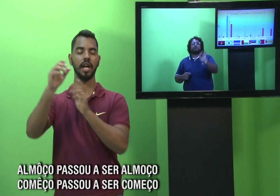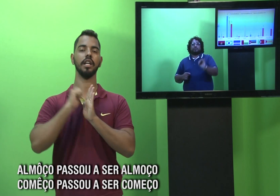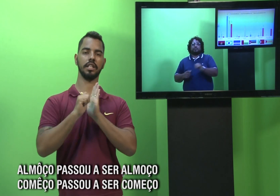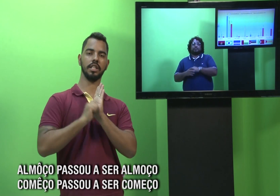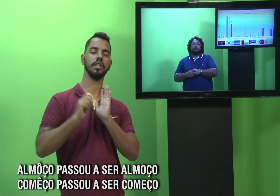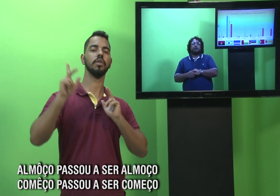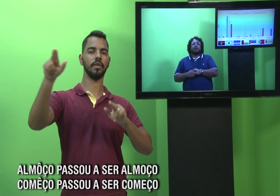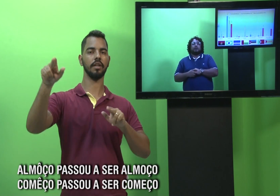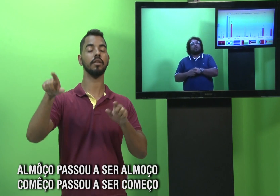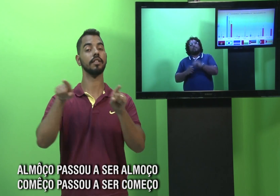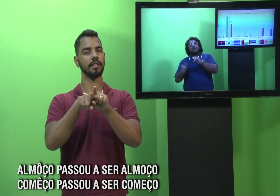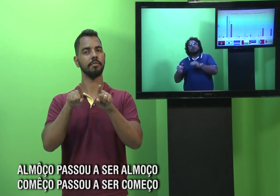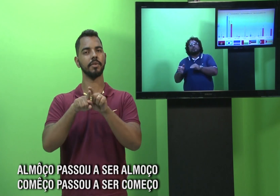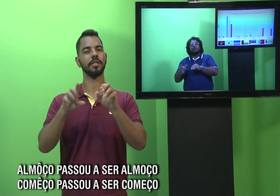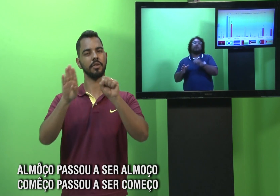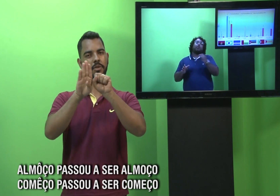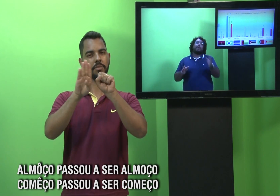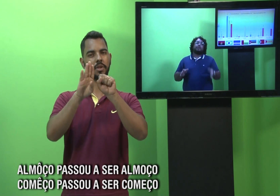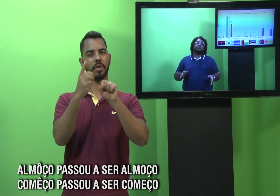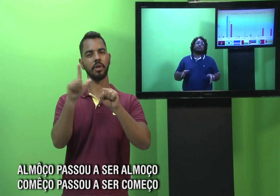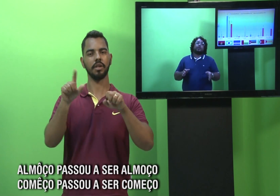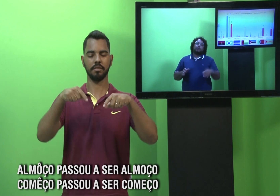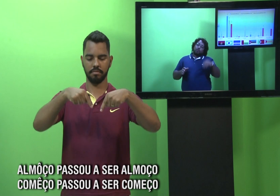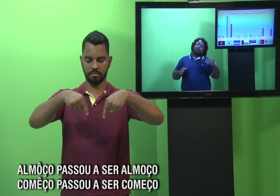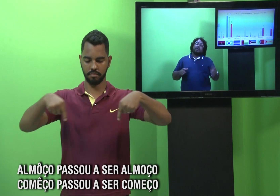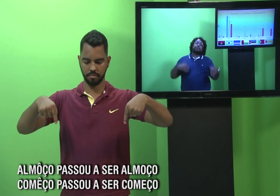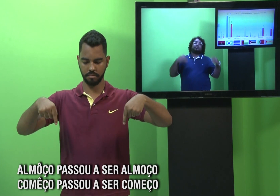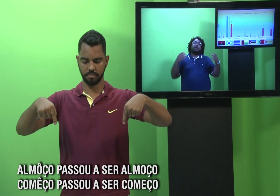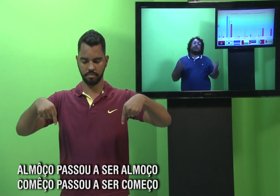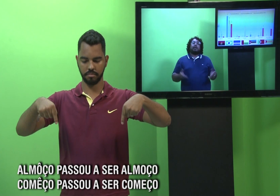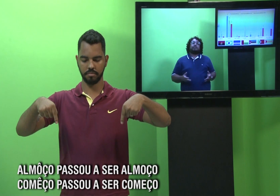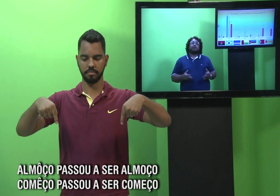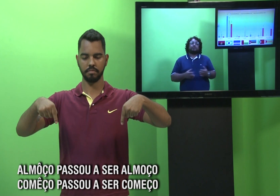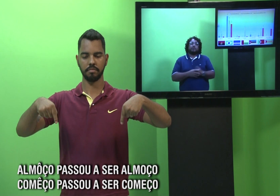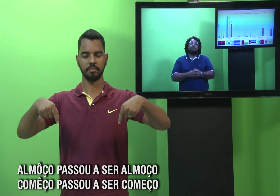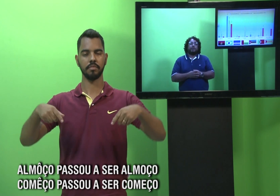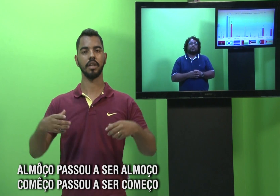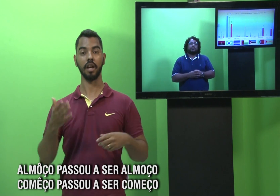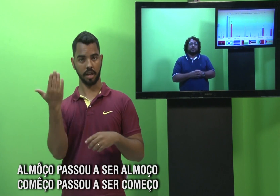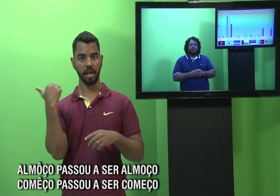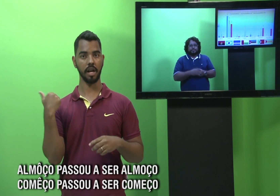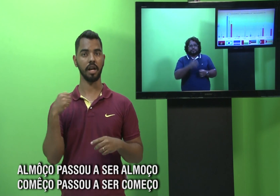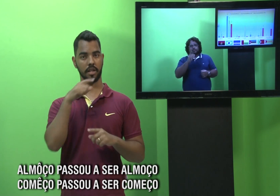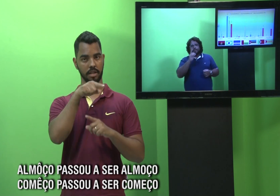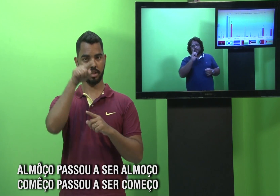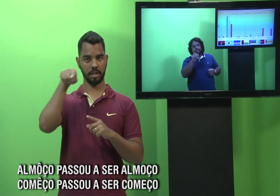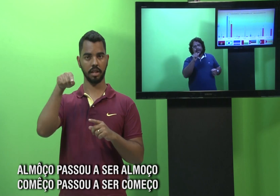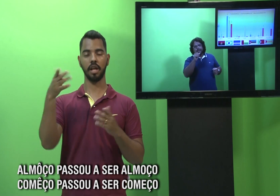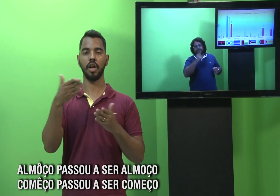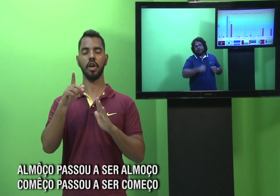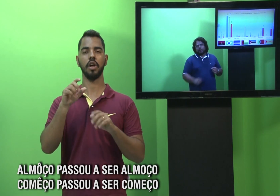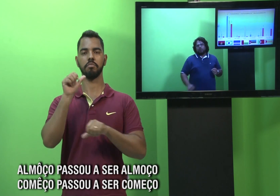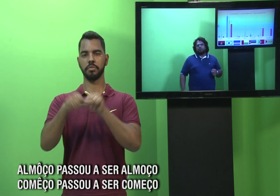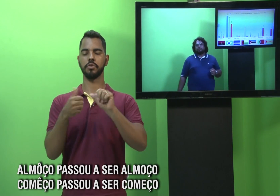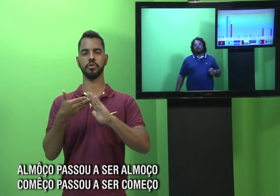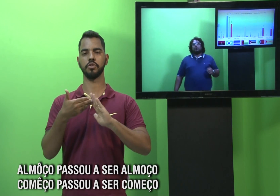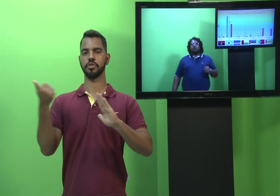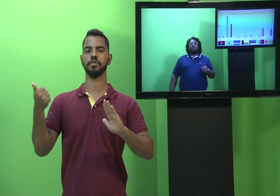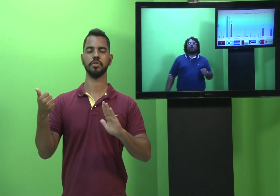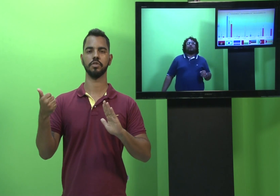começo. Começo e começo. Então, começo levaria acento circunflexo. Esse percurso comprova